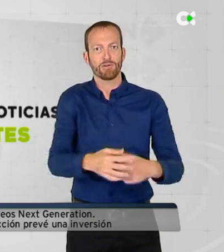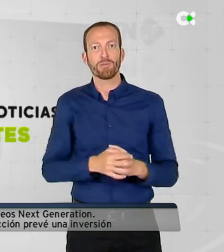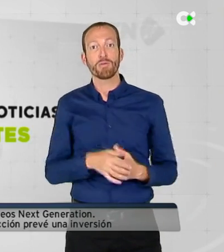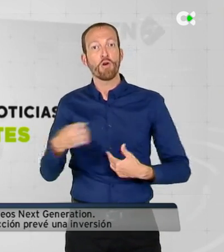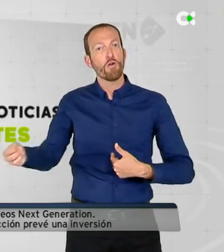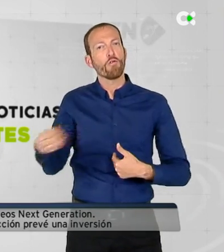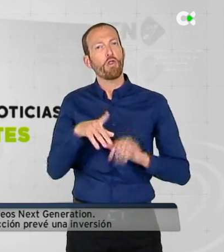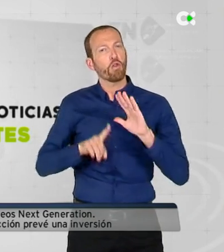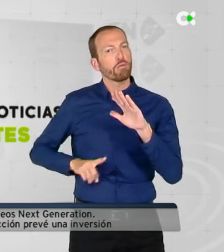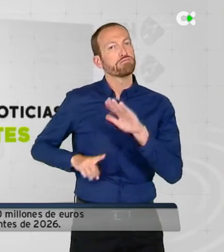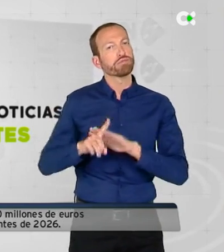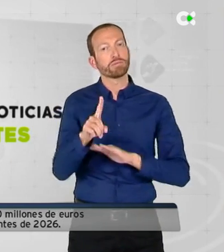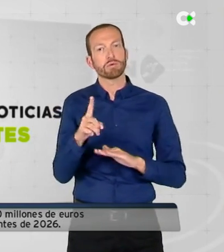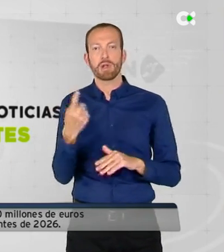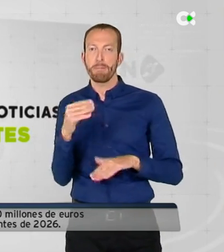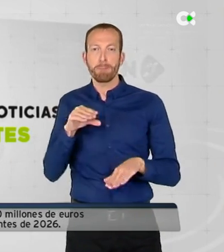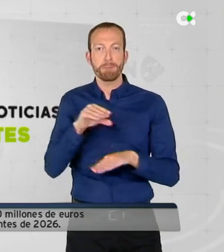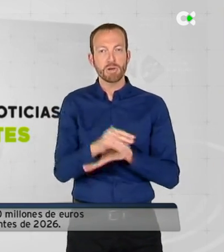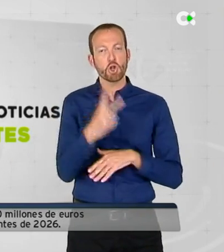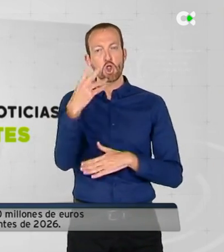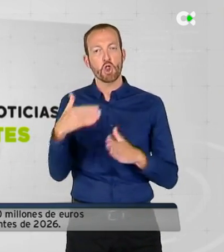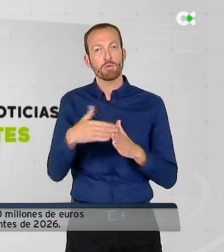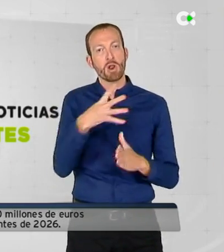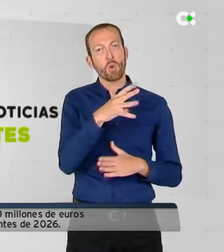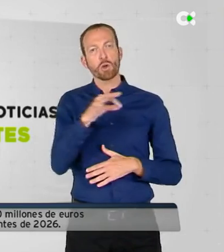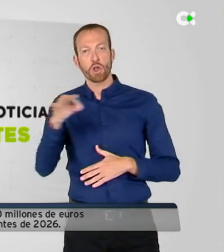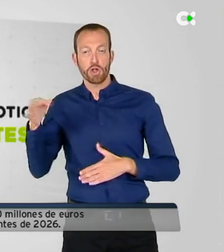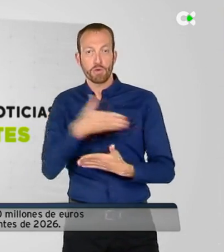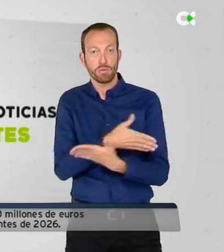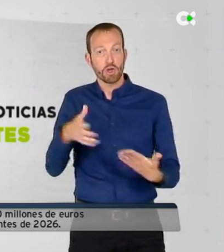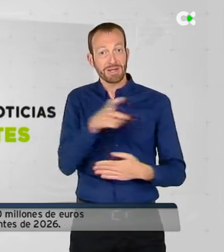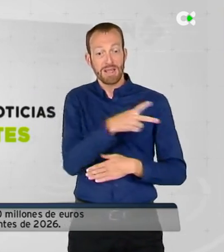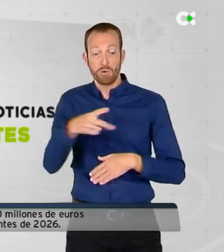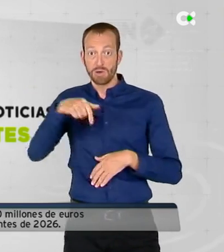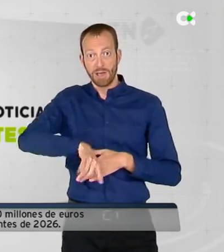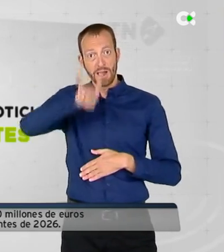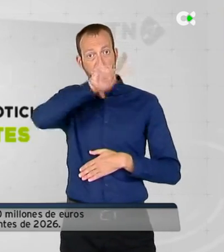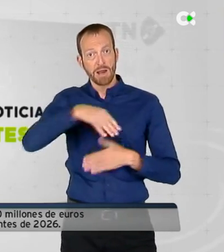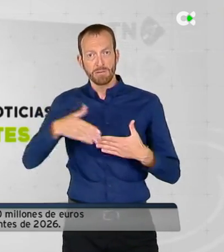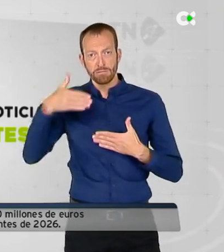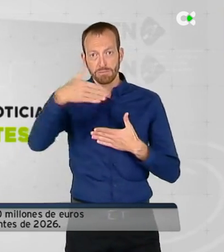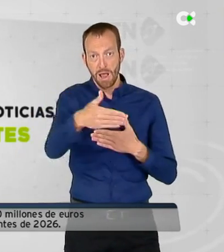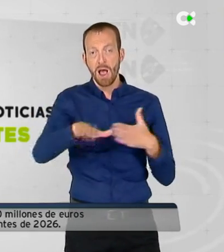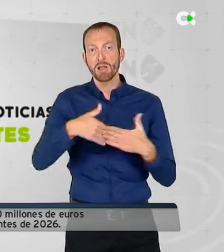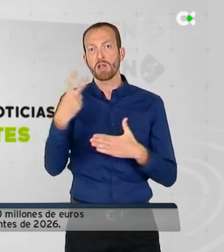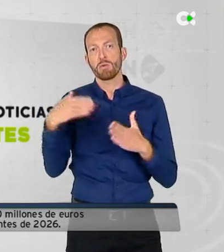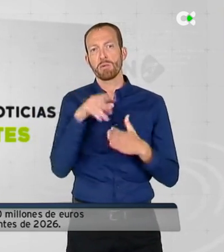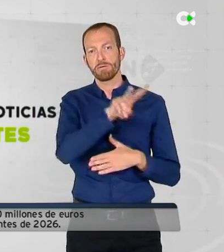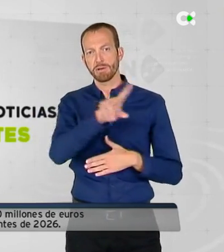reconstrucción prevé una inversión de cerca de 2.400 millones de euros en las islas antes de 2026.